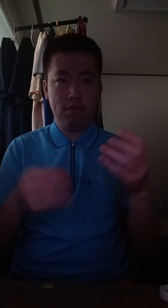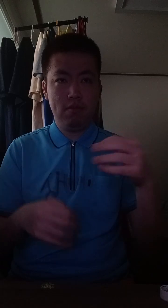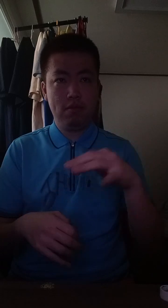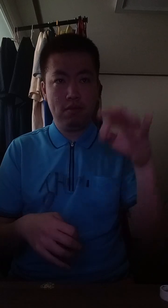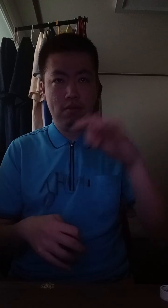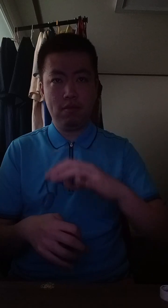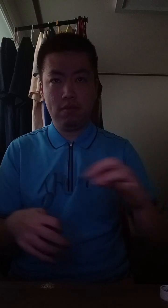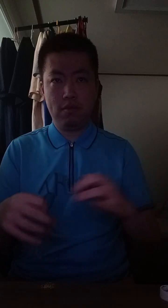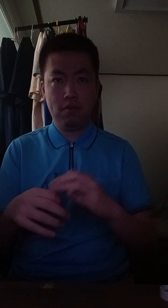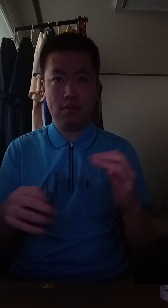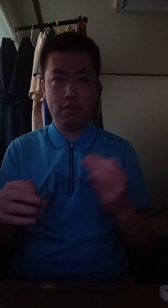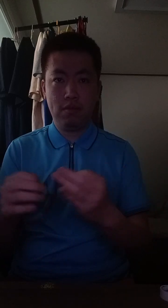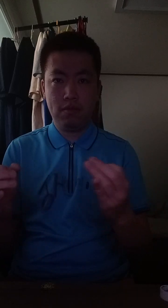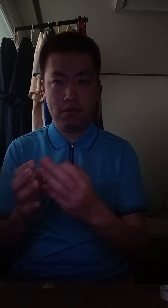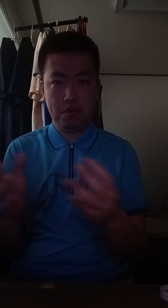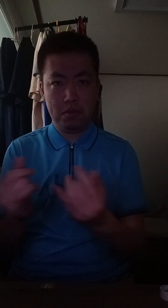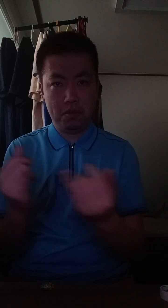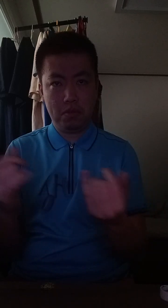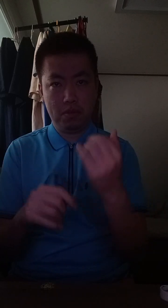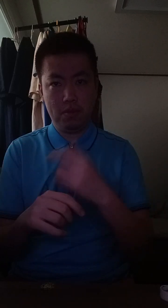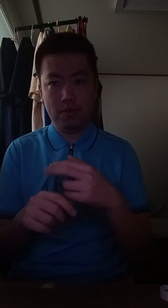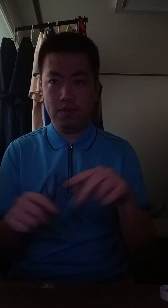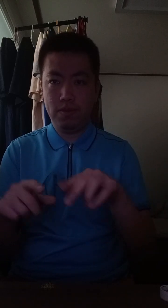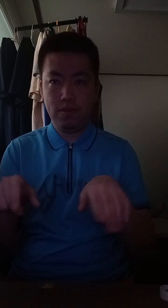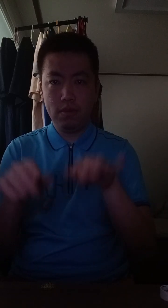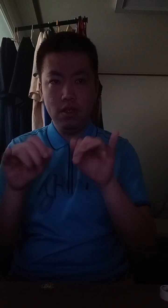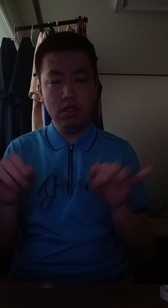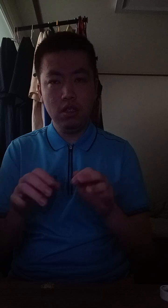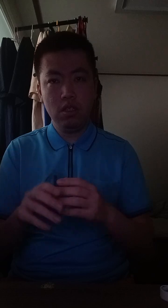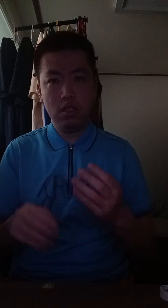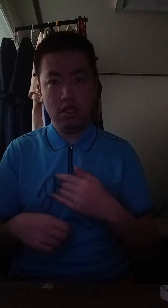열차와 승강장 사이 거리가 16cm나 됩니다.